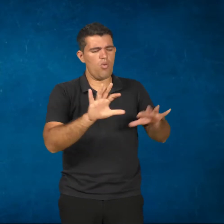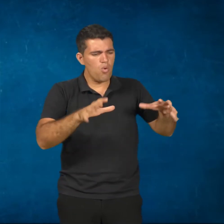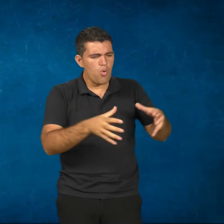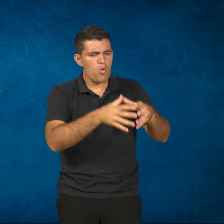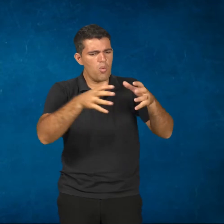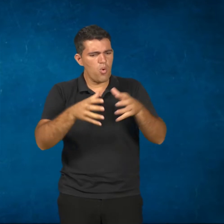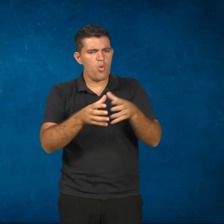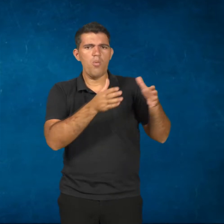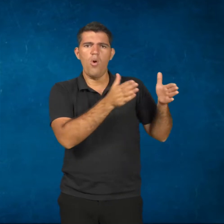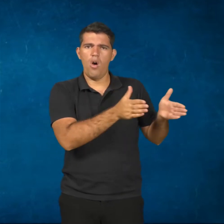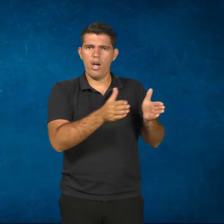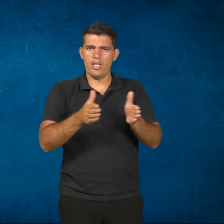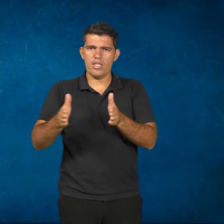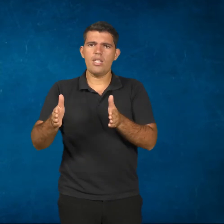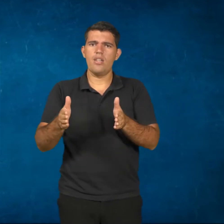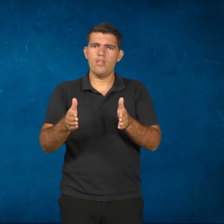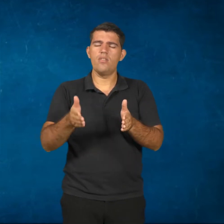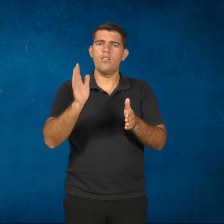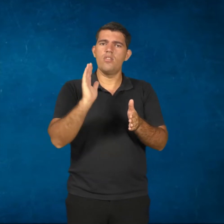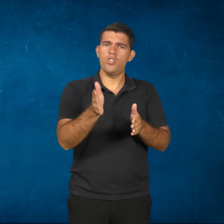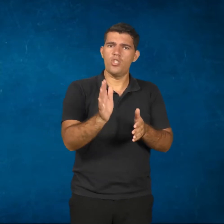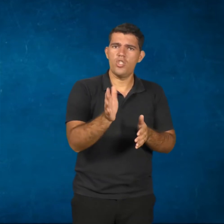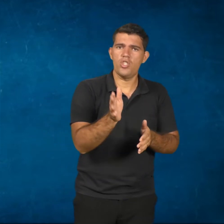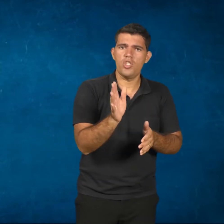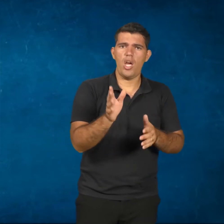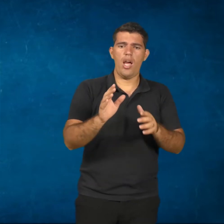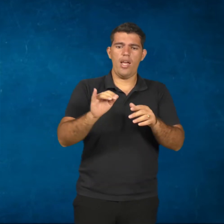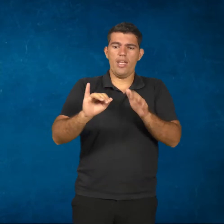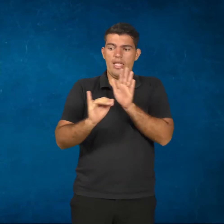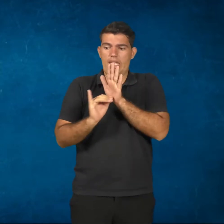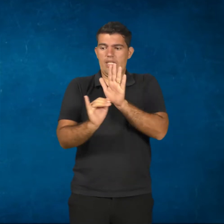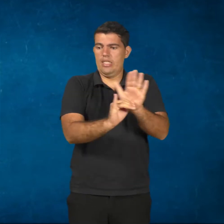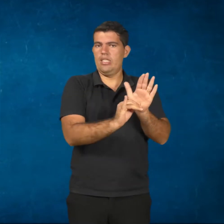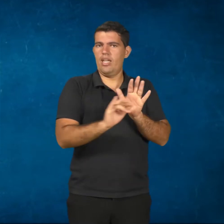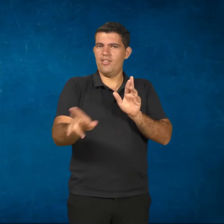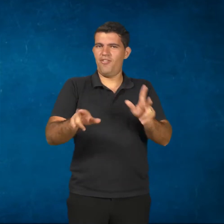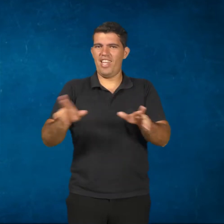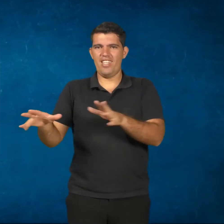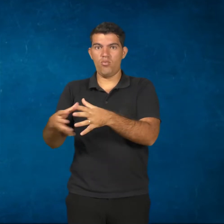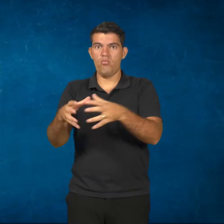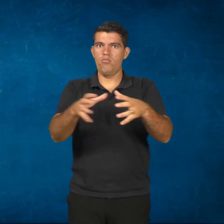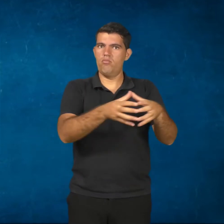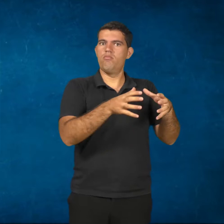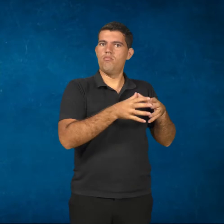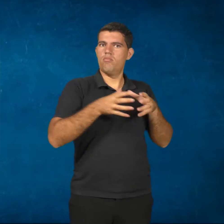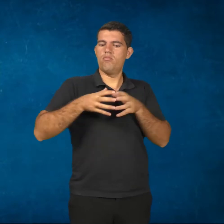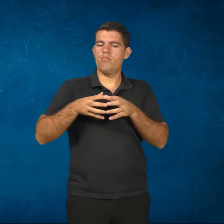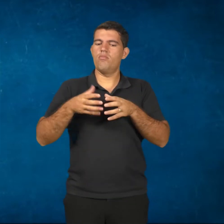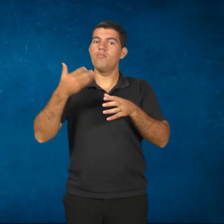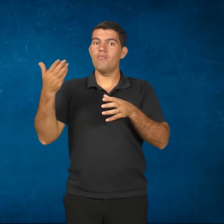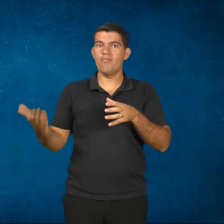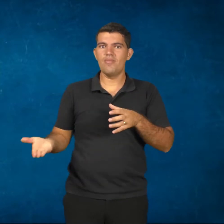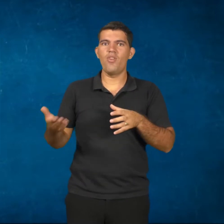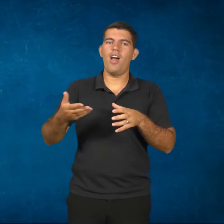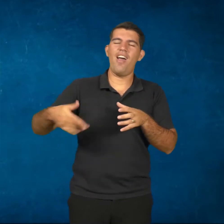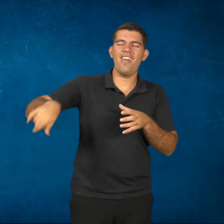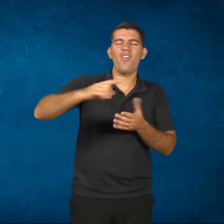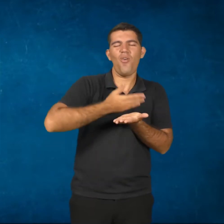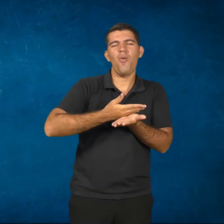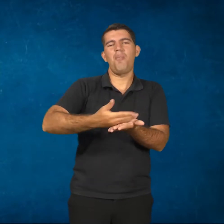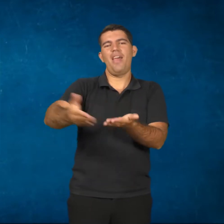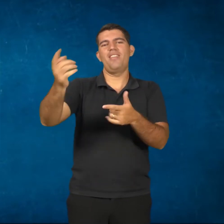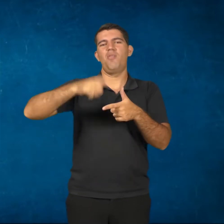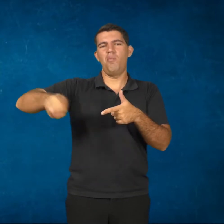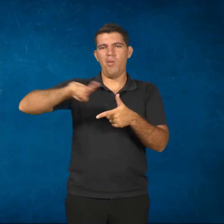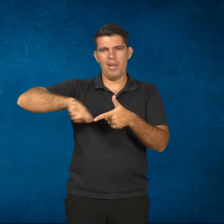grupos organizados em torno de algumas dessas identidades, e talvez aí que entre um pouco do problema que eu vejo,